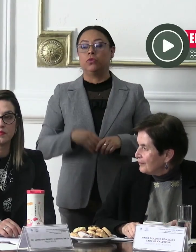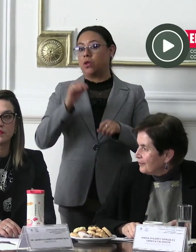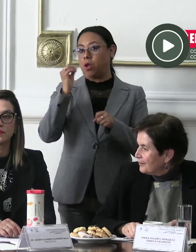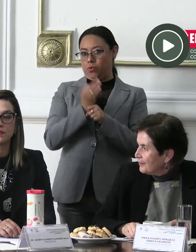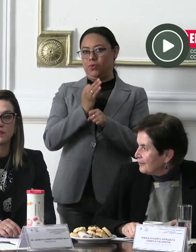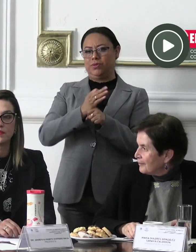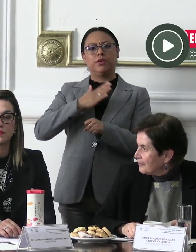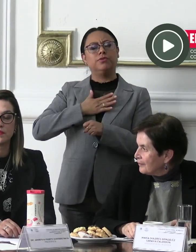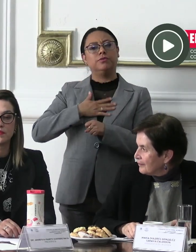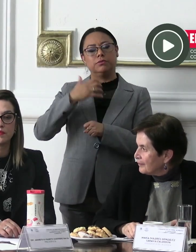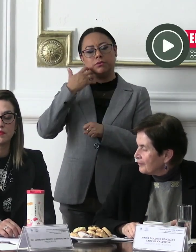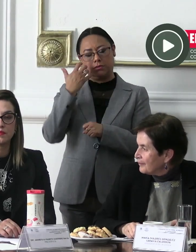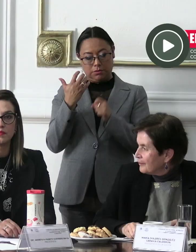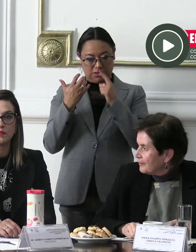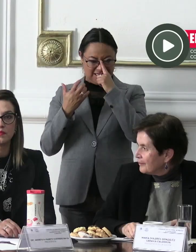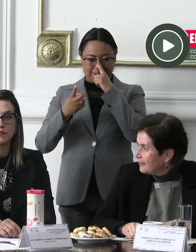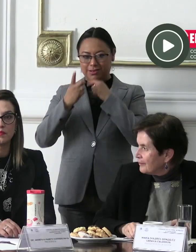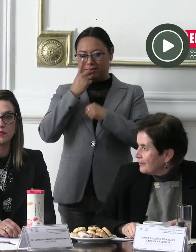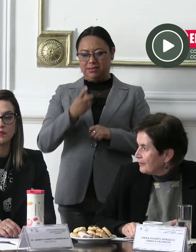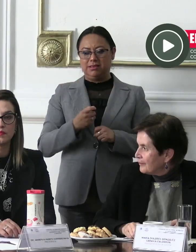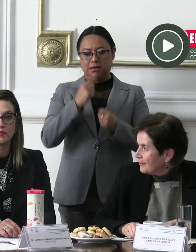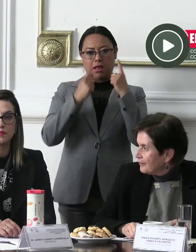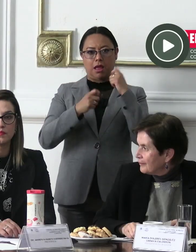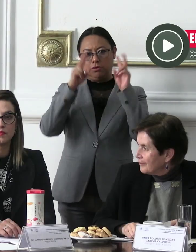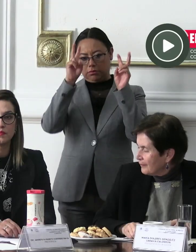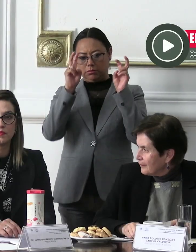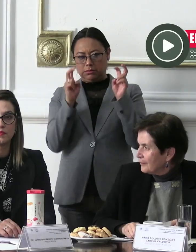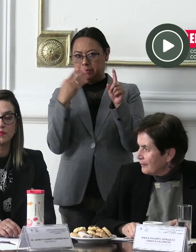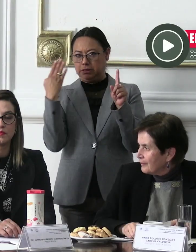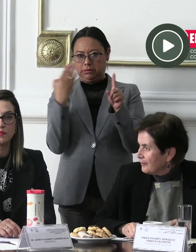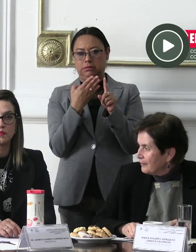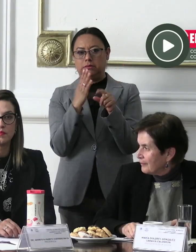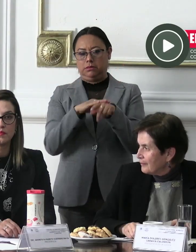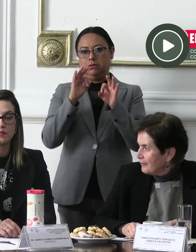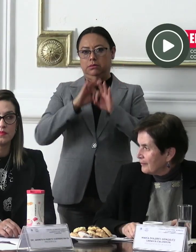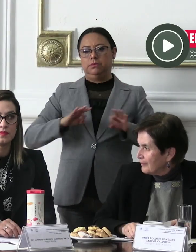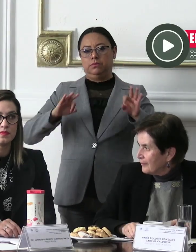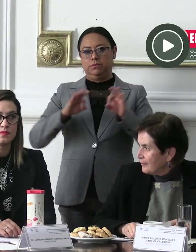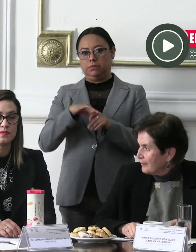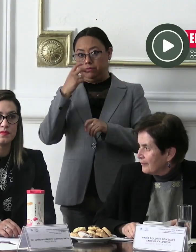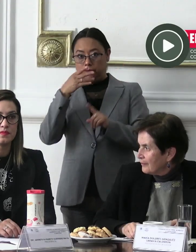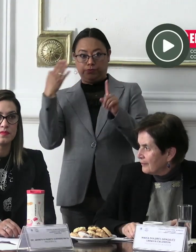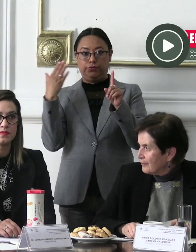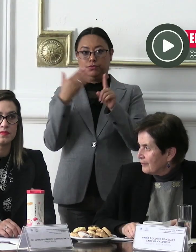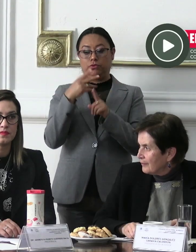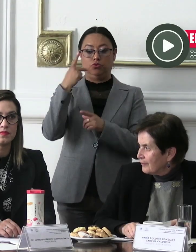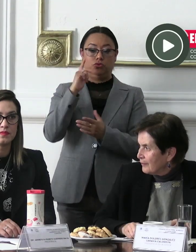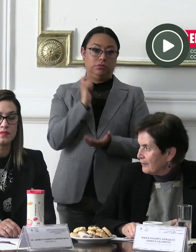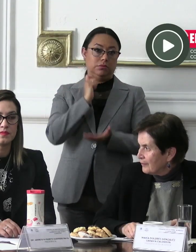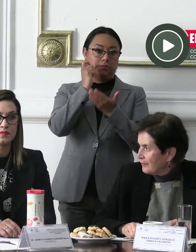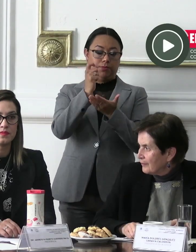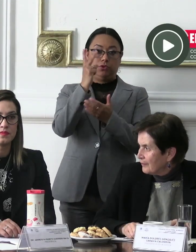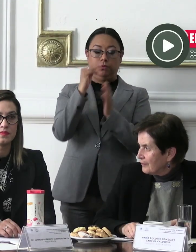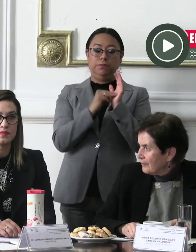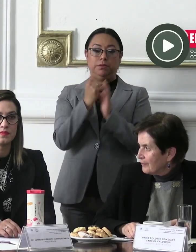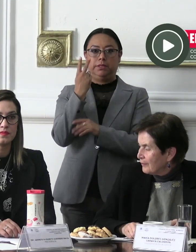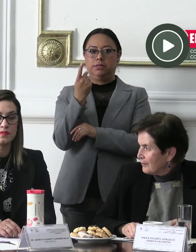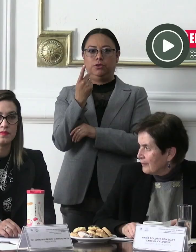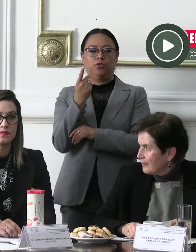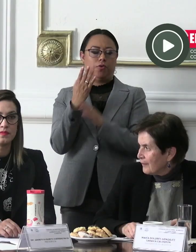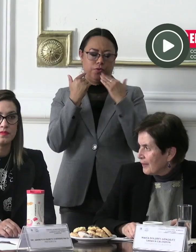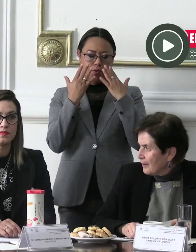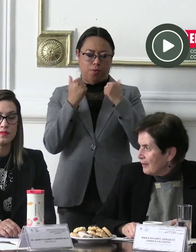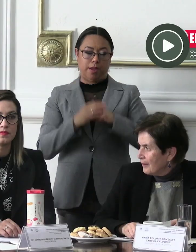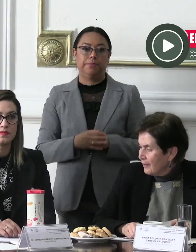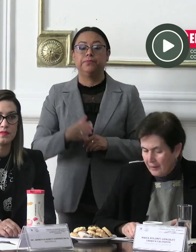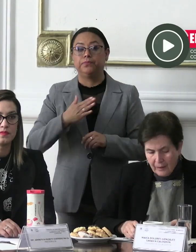quiero referirme a algunos temas en particular que no son específicos del presupuesto 2025.